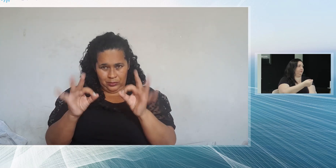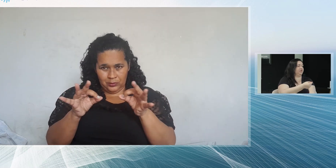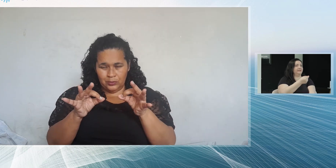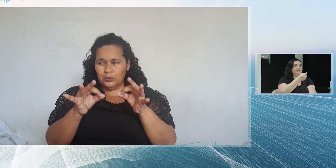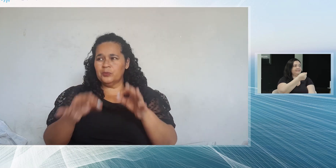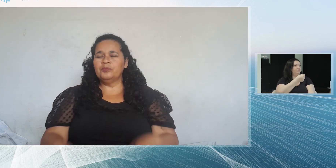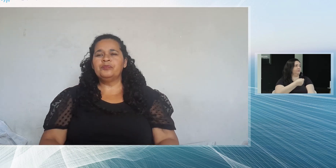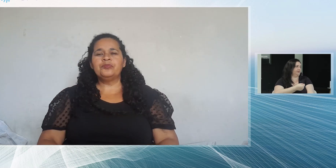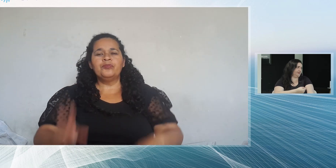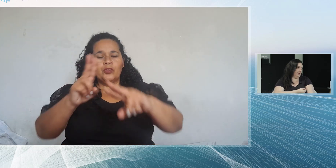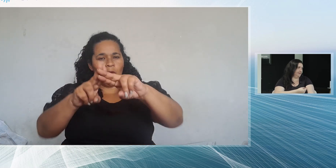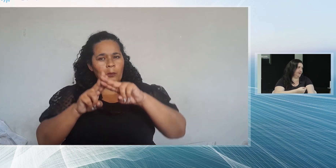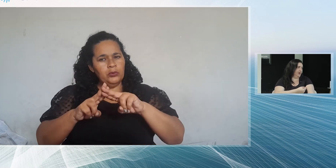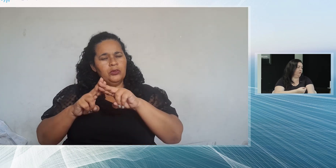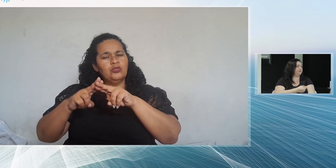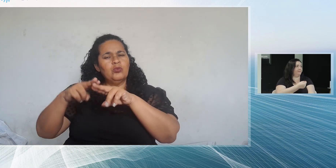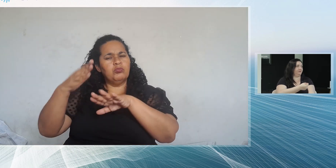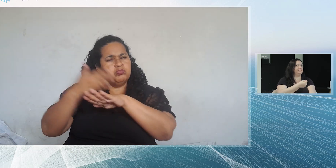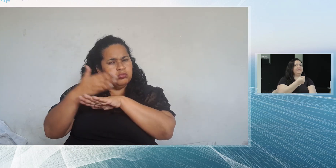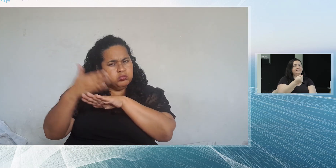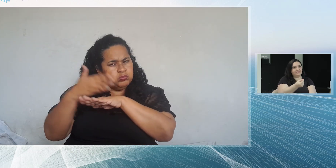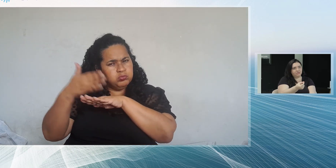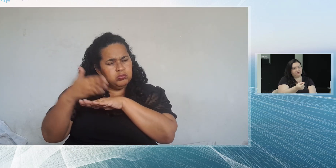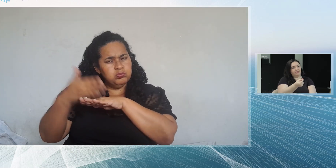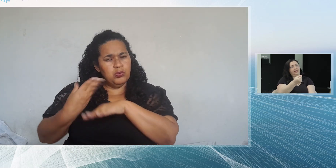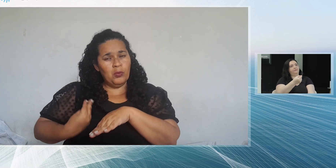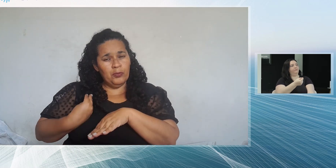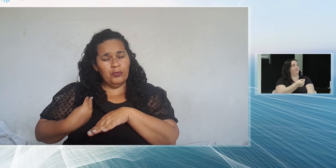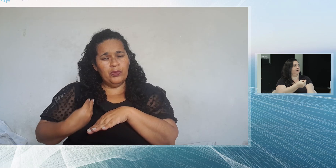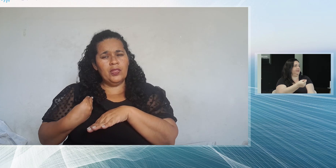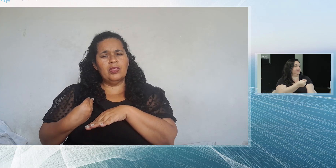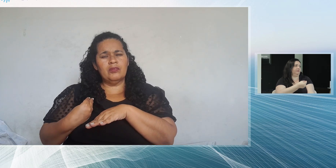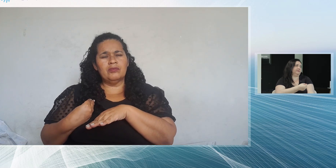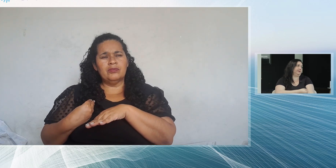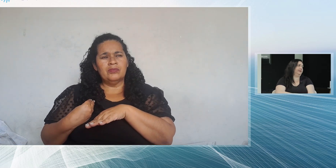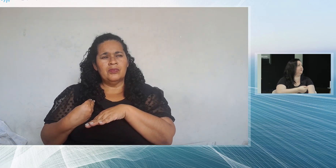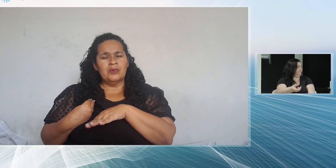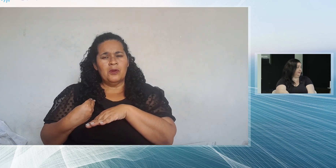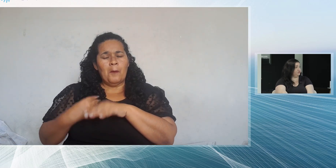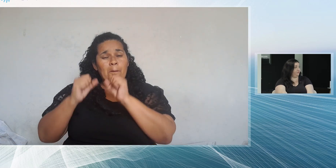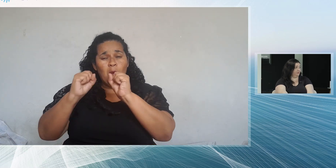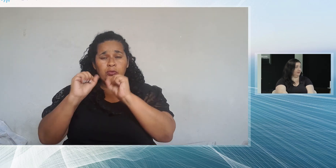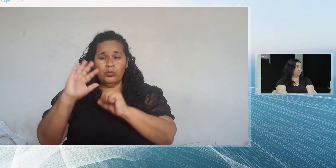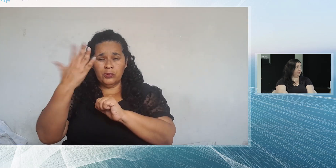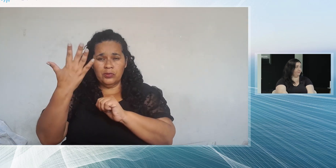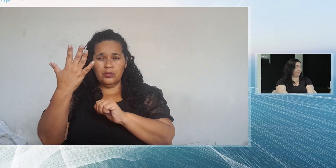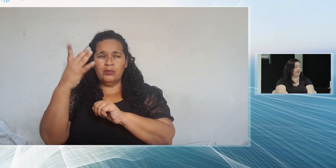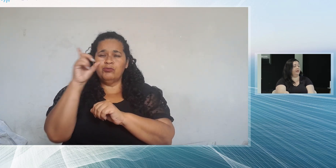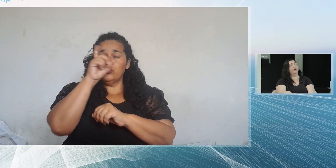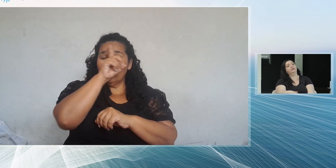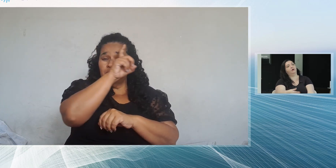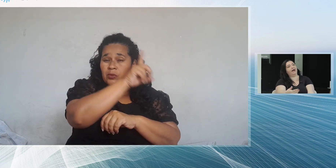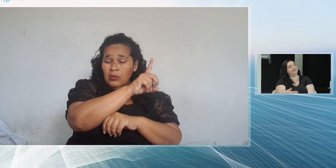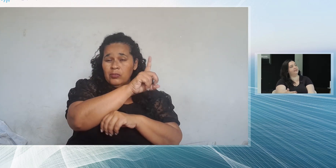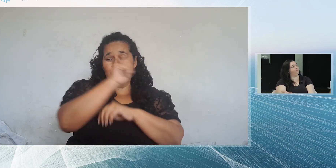uma dificuldade na atenção concentrada, os trabalhos que exijam a atenção concentrada, você vai ter mais dificuldade.